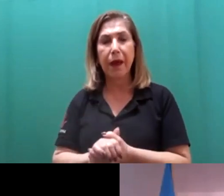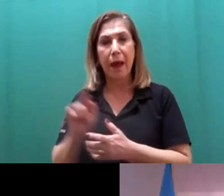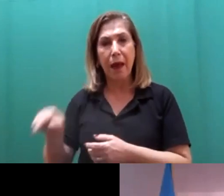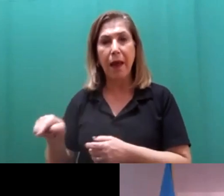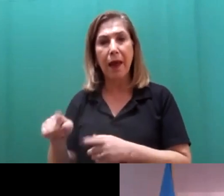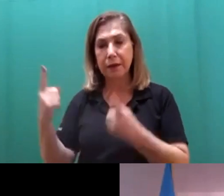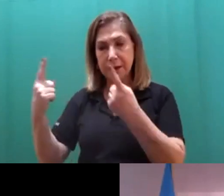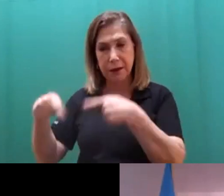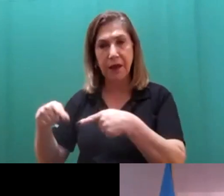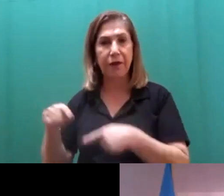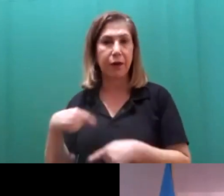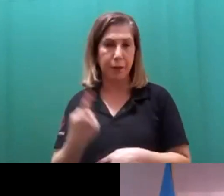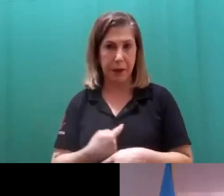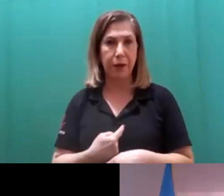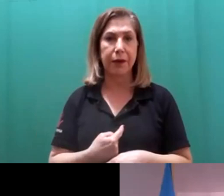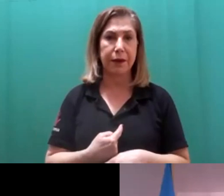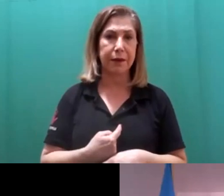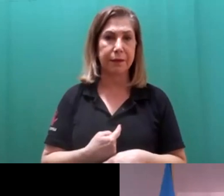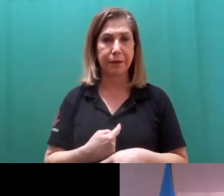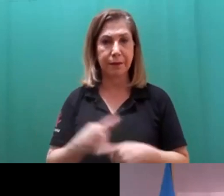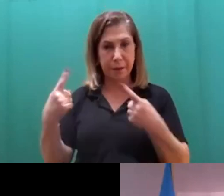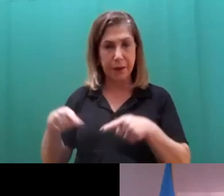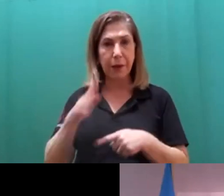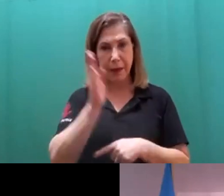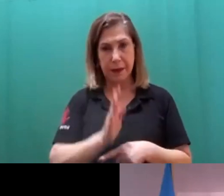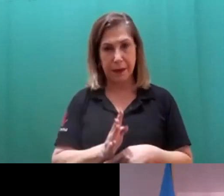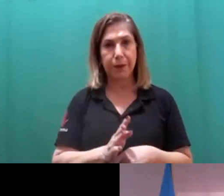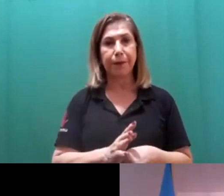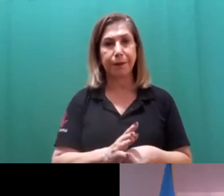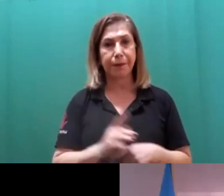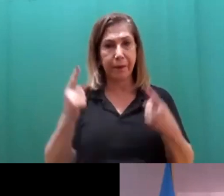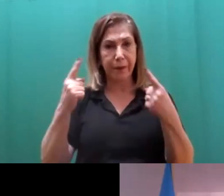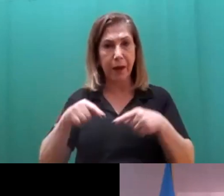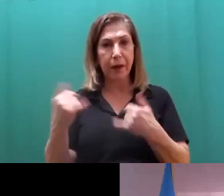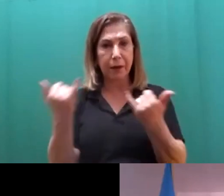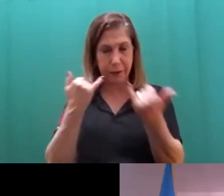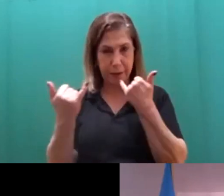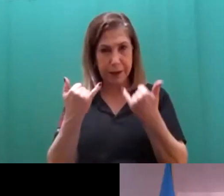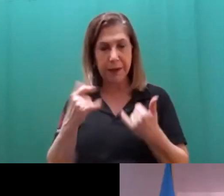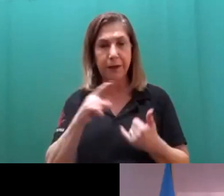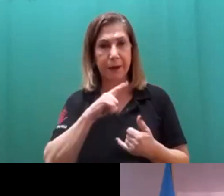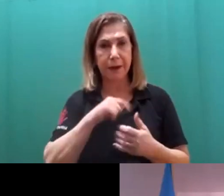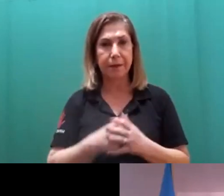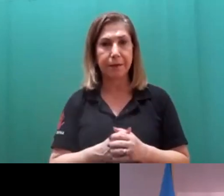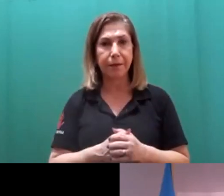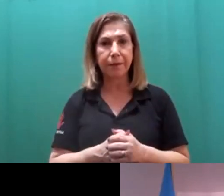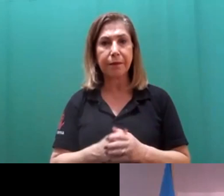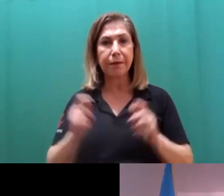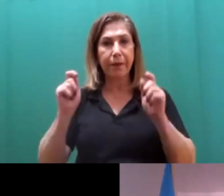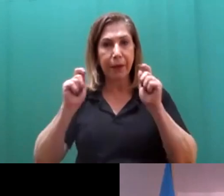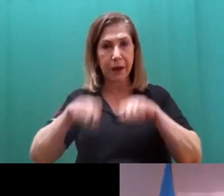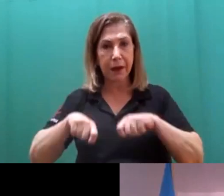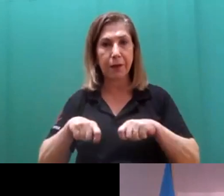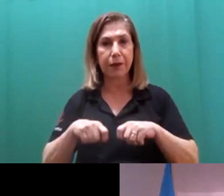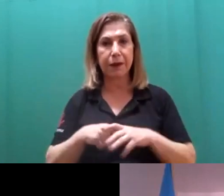desafio para nós, para o Brasil, o desafio da informação. Informação que permita a